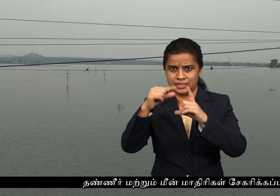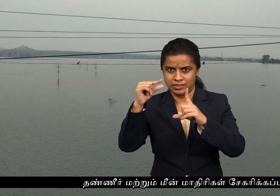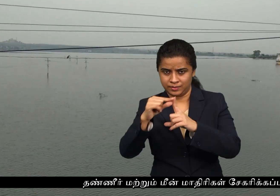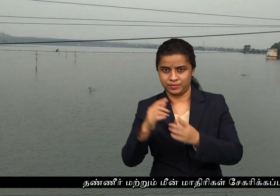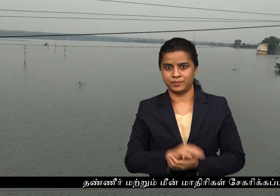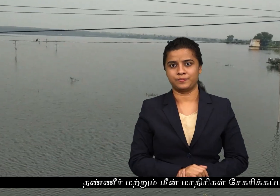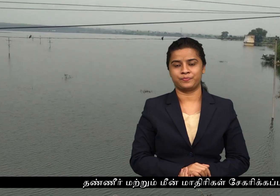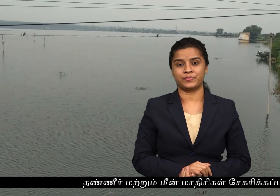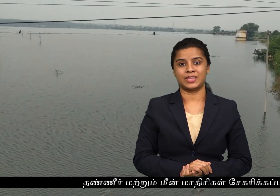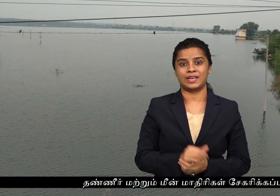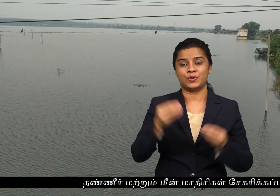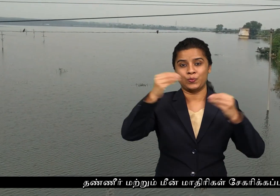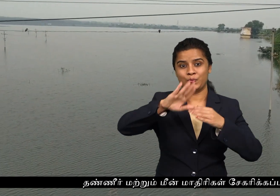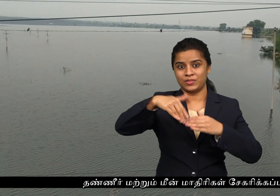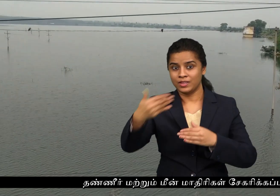மீன் மாதிரிகள் சேகரிக்கப்பட்டன.